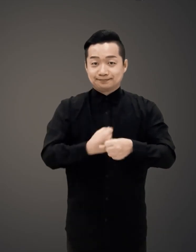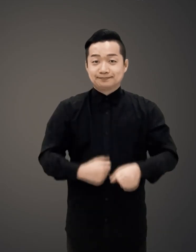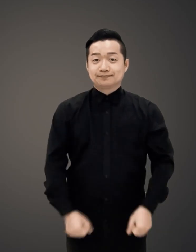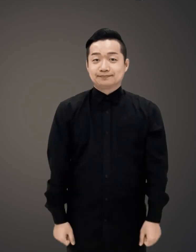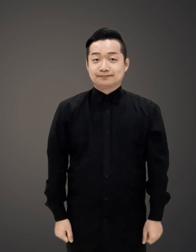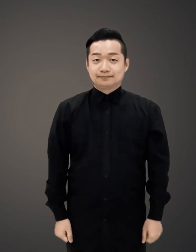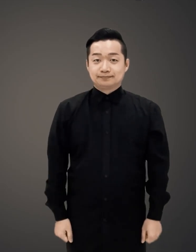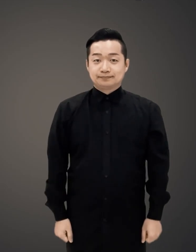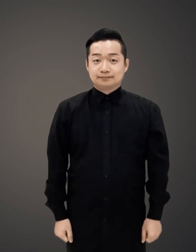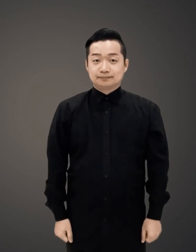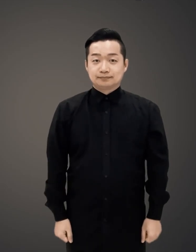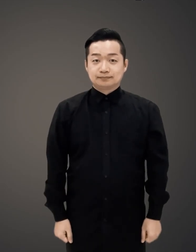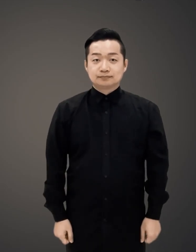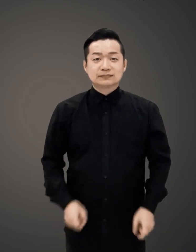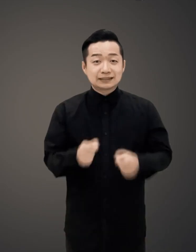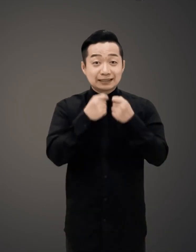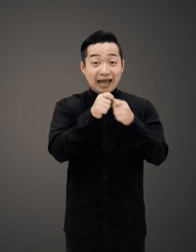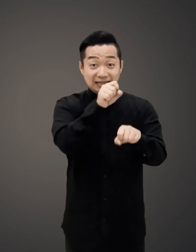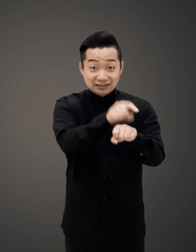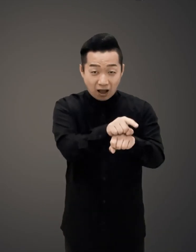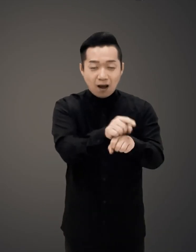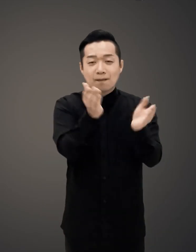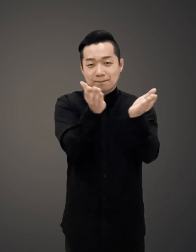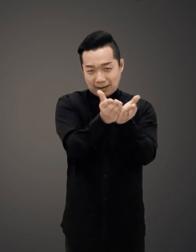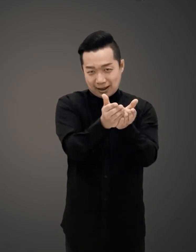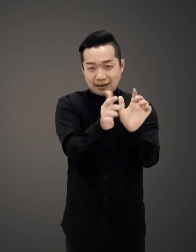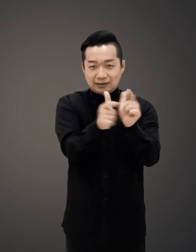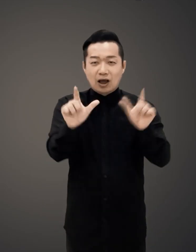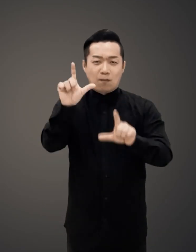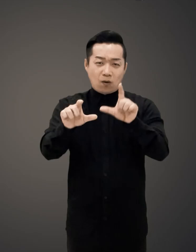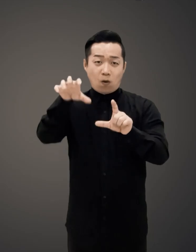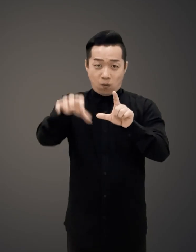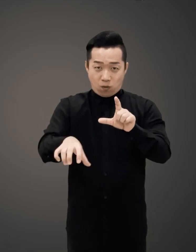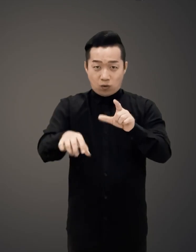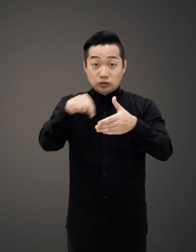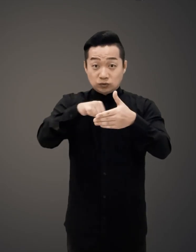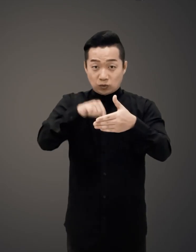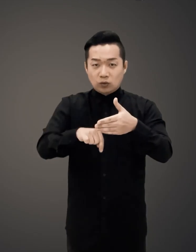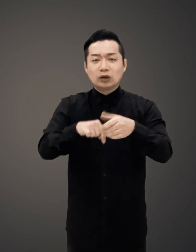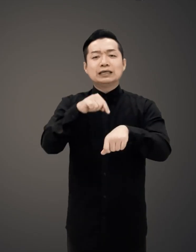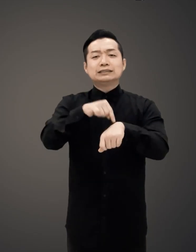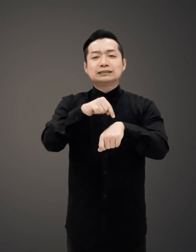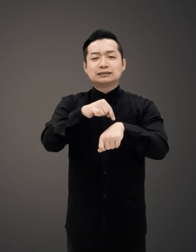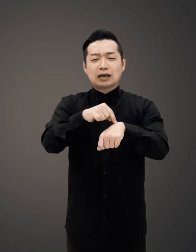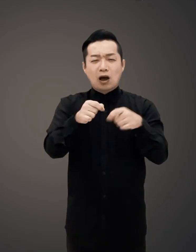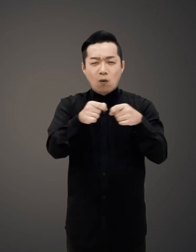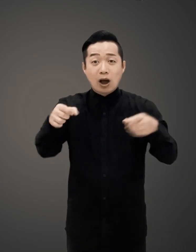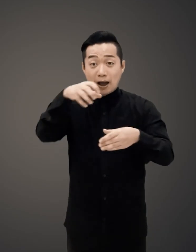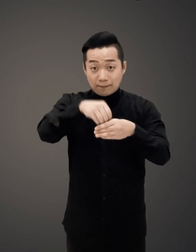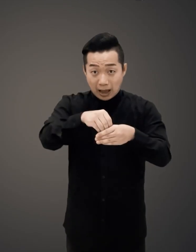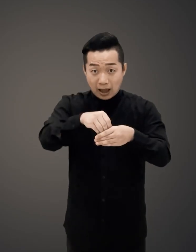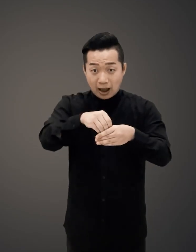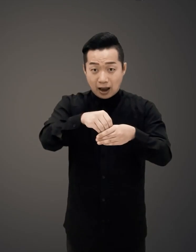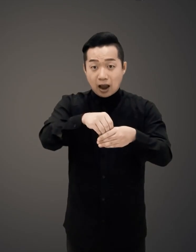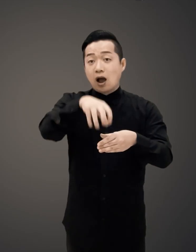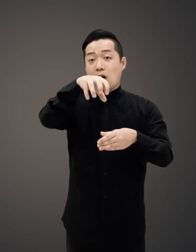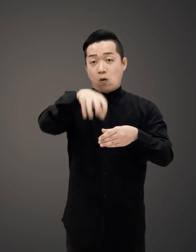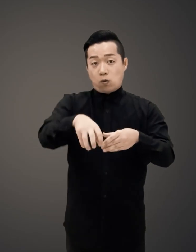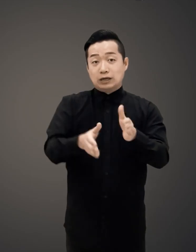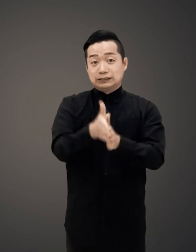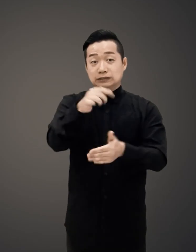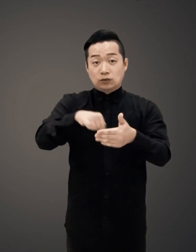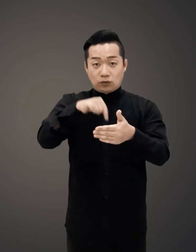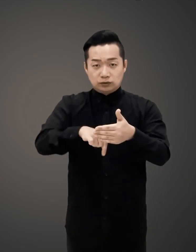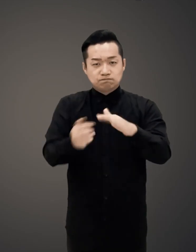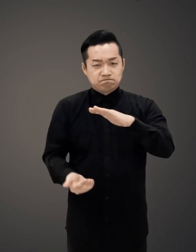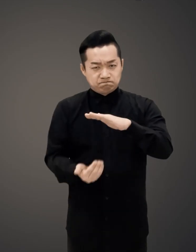만들어졌으면 좋겠습니다. 그래서 개성 있고 다양한 모습의 공간, 그리고 그 속에서 시간이 담겨 있는 공간을 우리